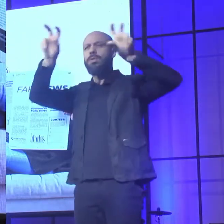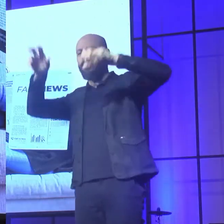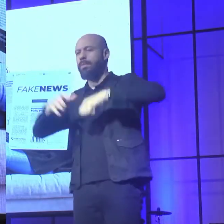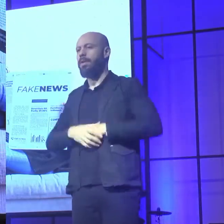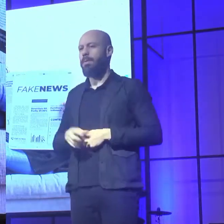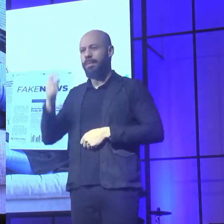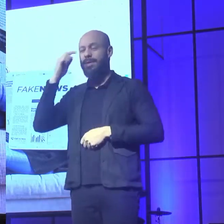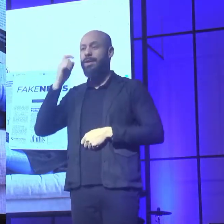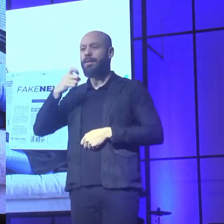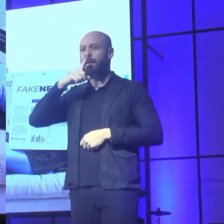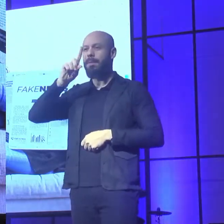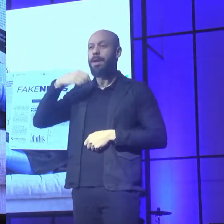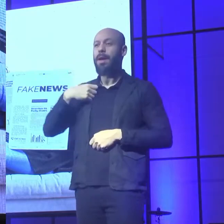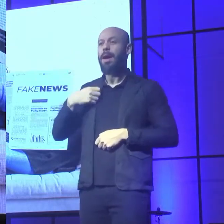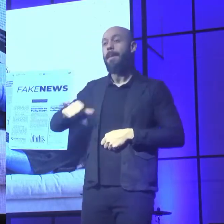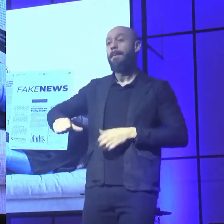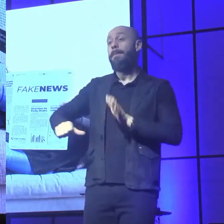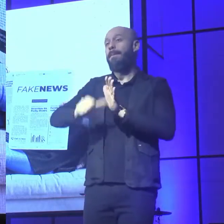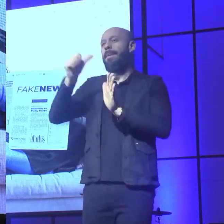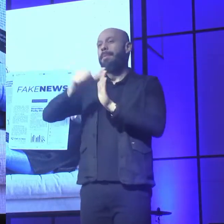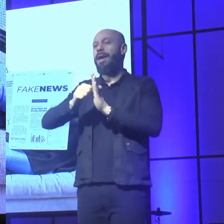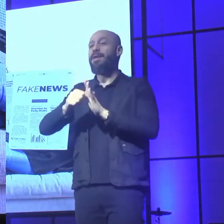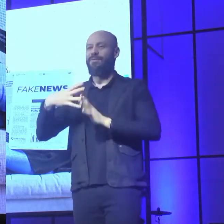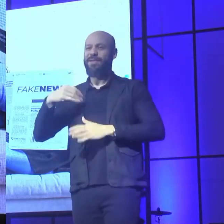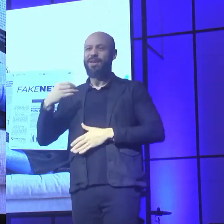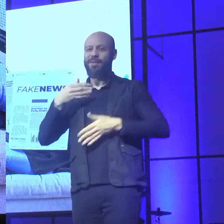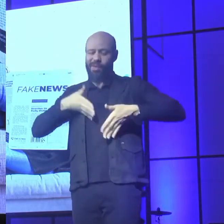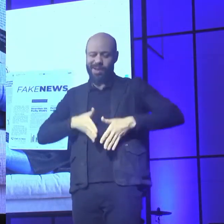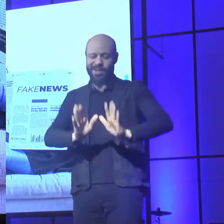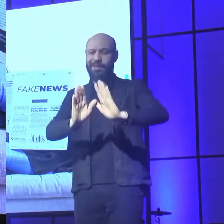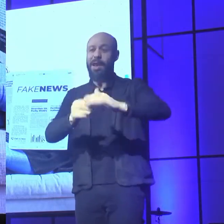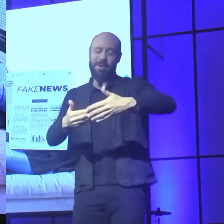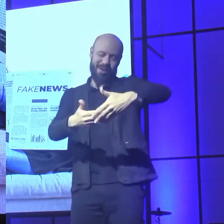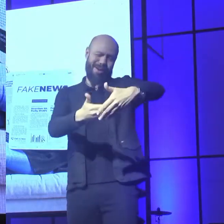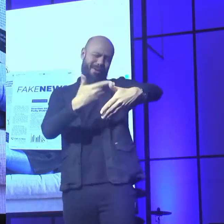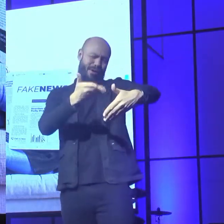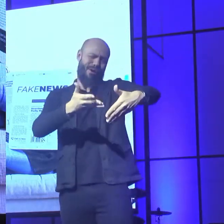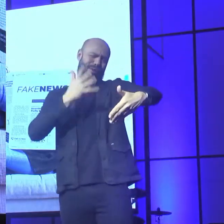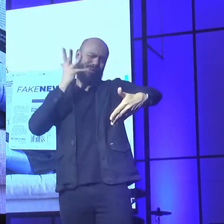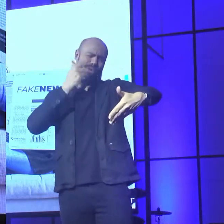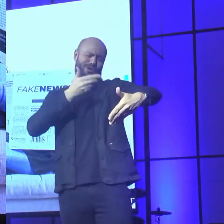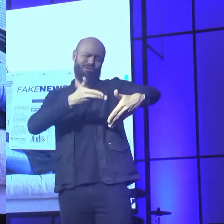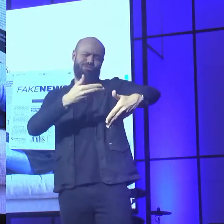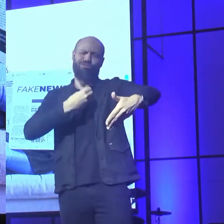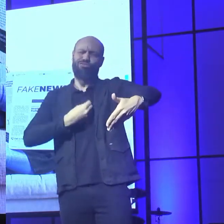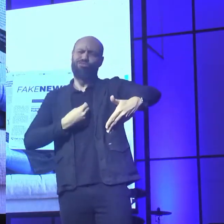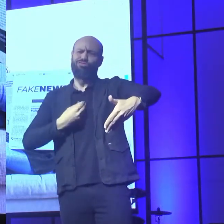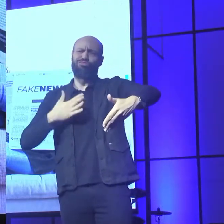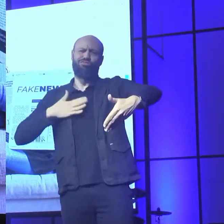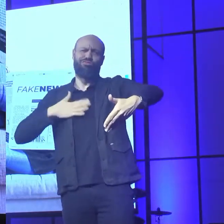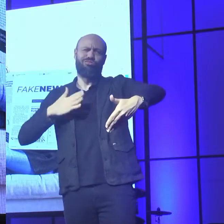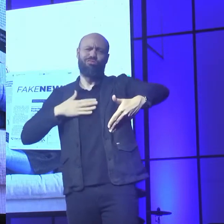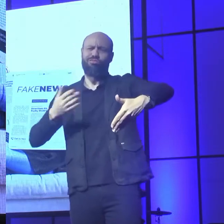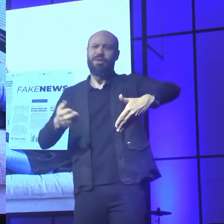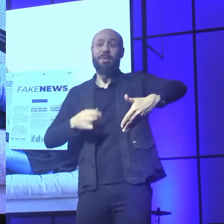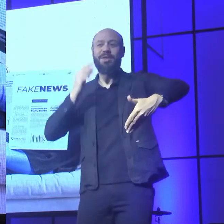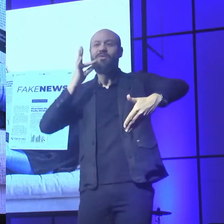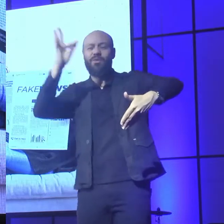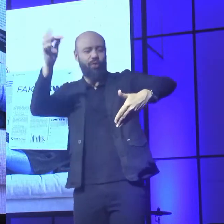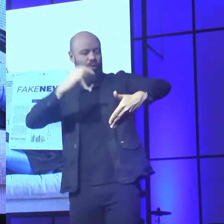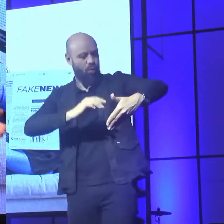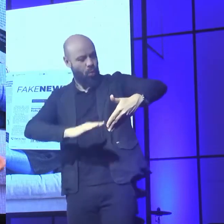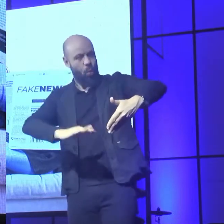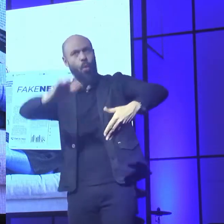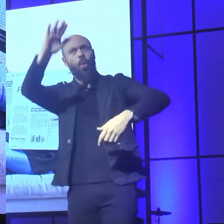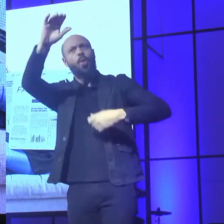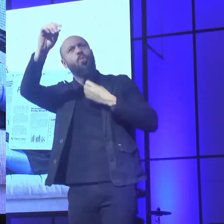novos, alguns de primeira viagem, olhando para aquela criancinha pequenininha e pensando no futuro dos seus filhos. E